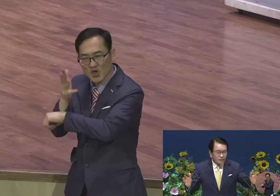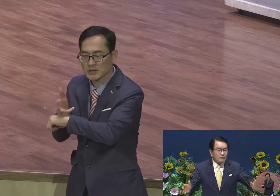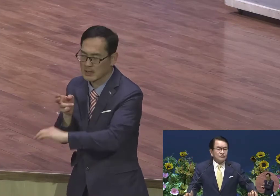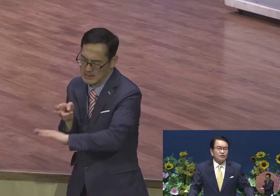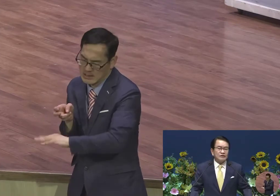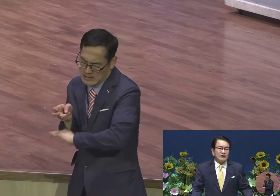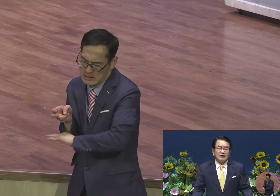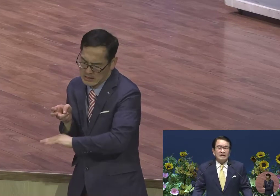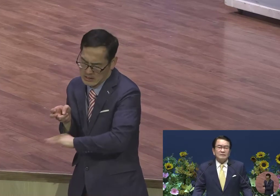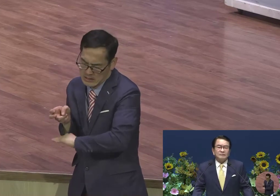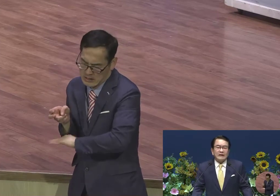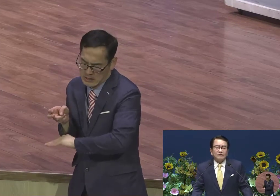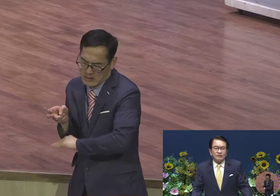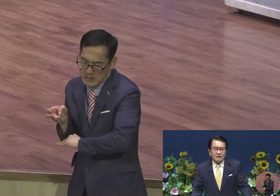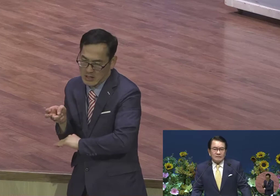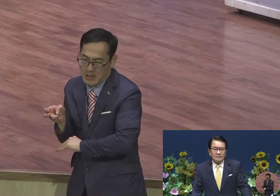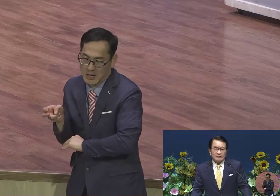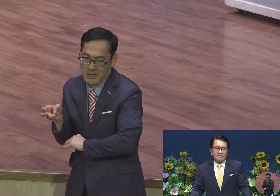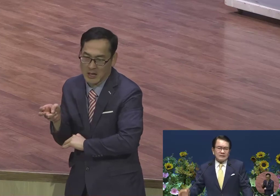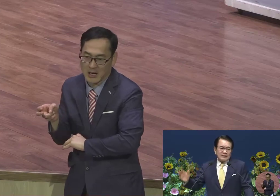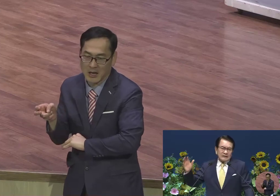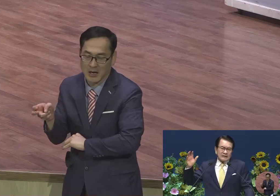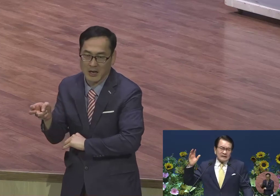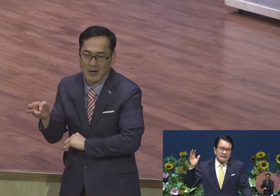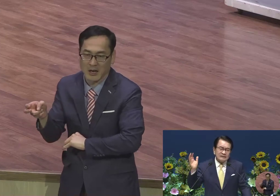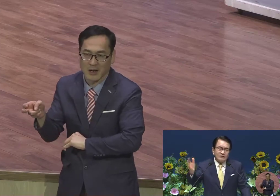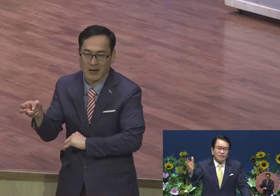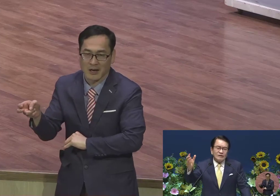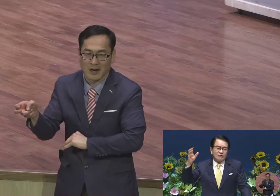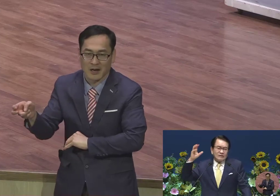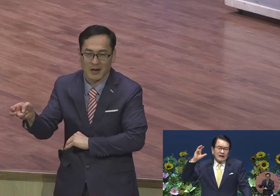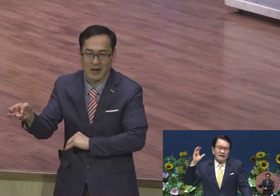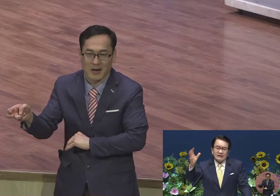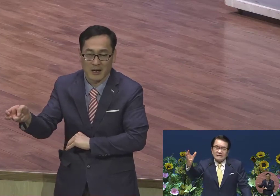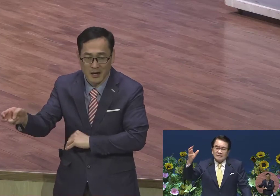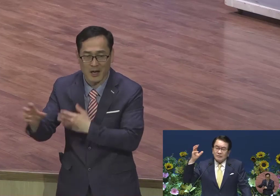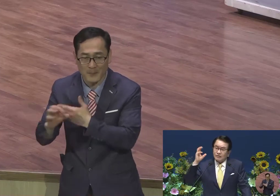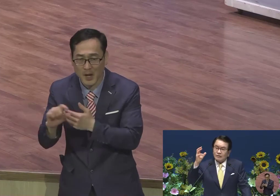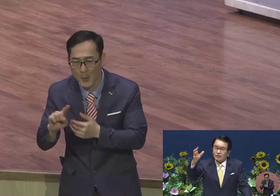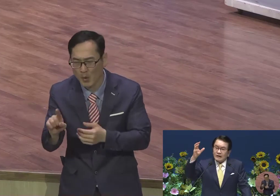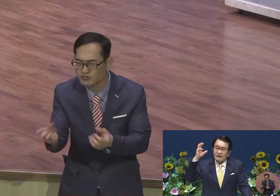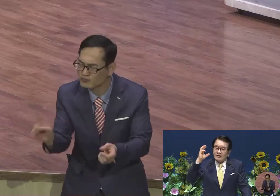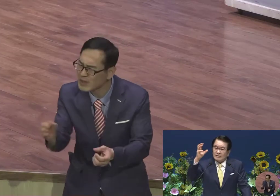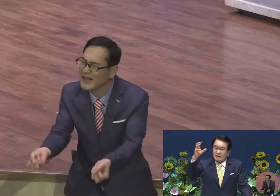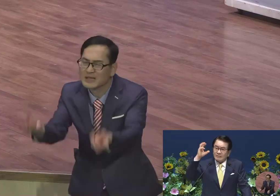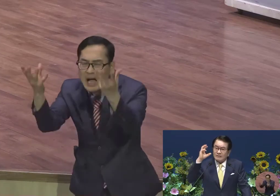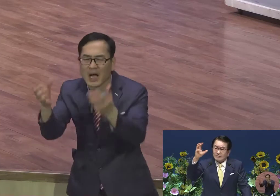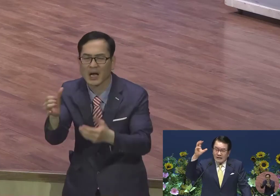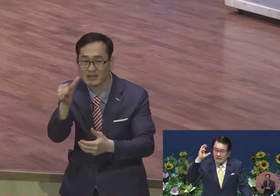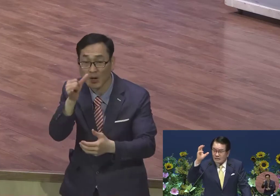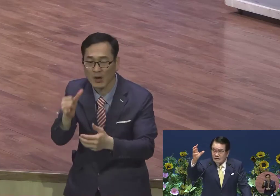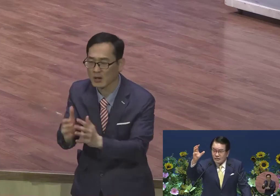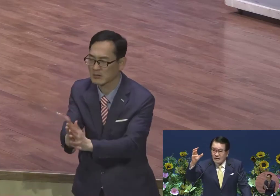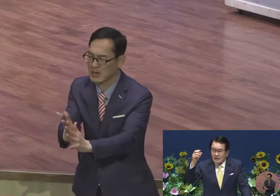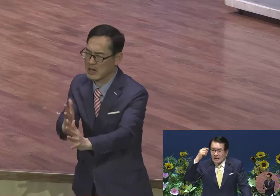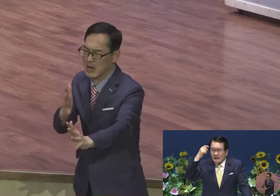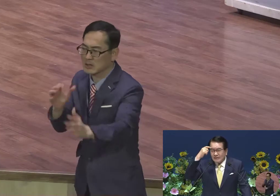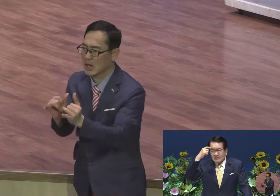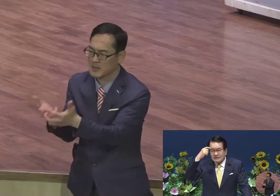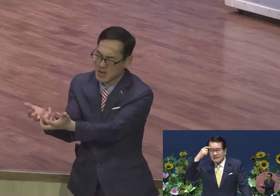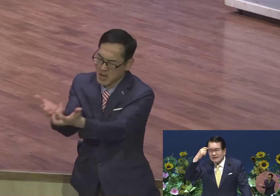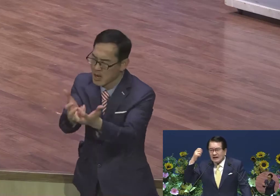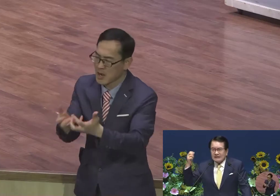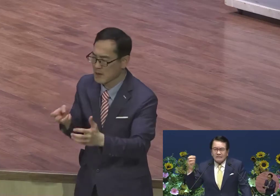밤새도록 속재일 걸리면 잠 못 자요 막 그냥 울리고 난리를 치면 무슨 소리 알지요 막 무슨 마이크를 들리는 소리